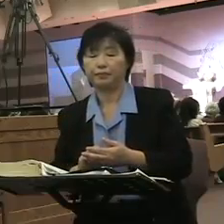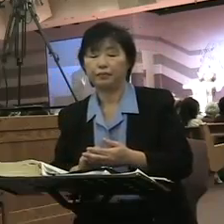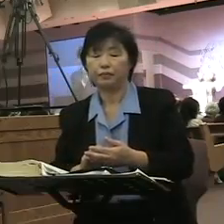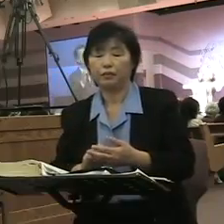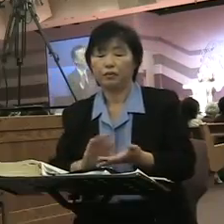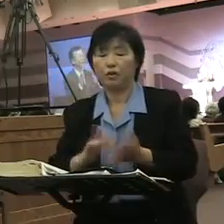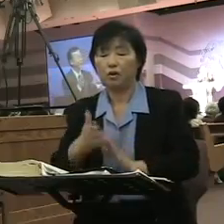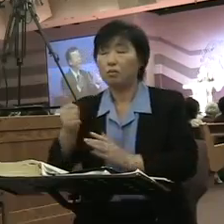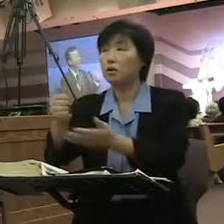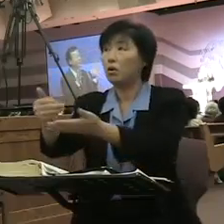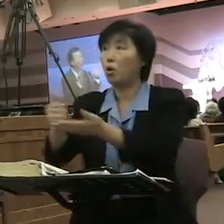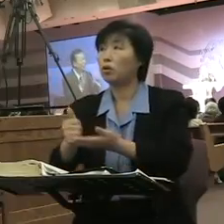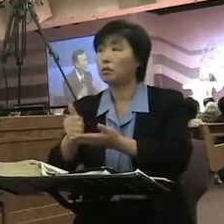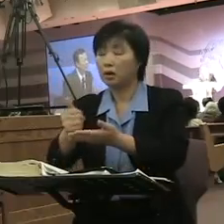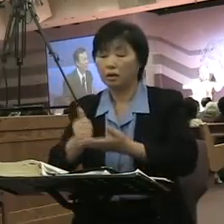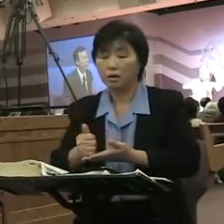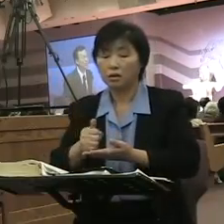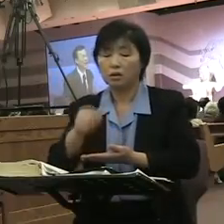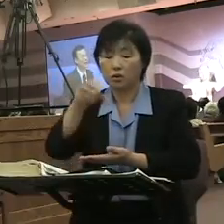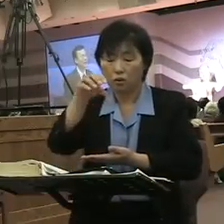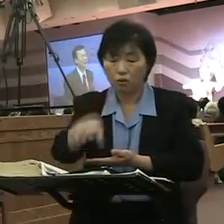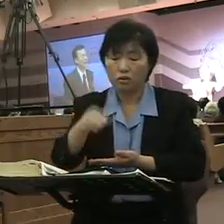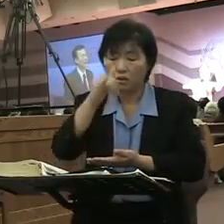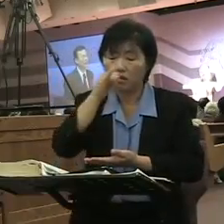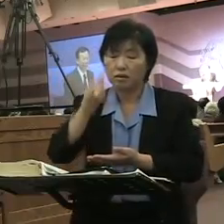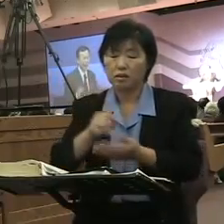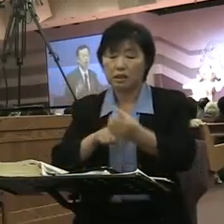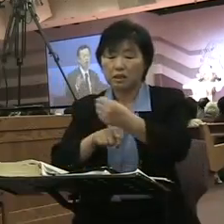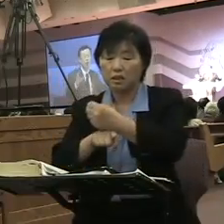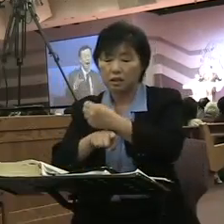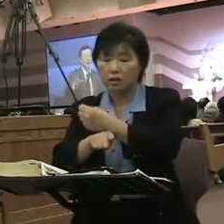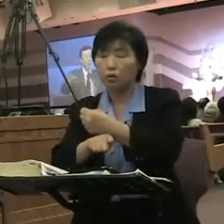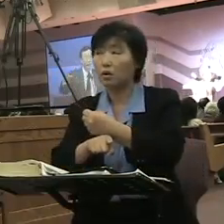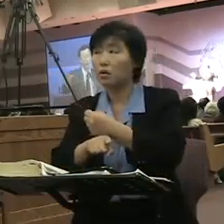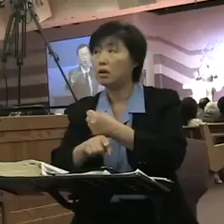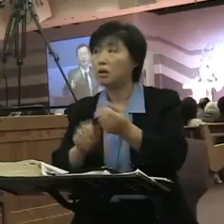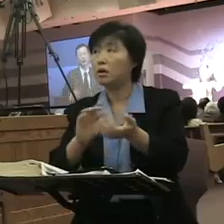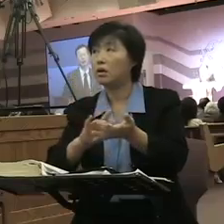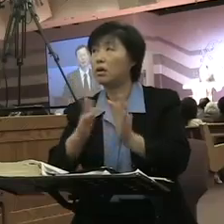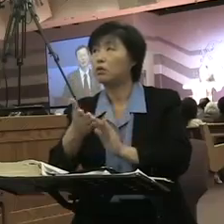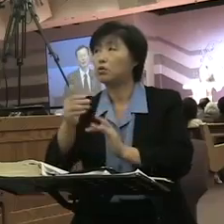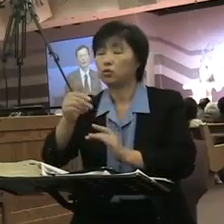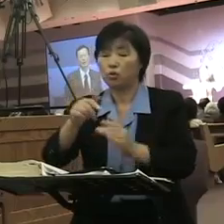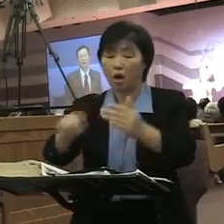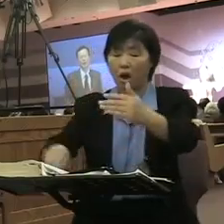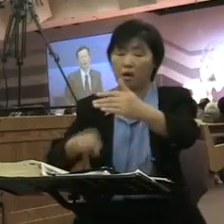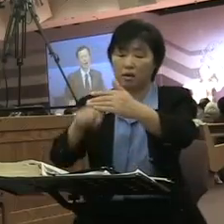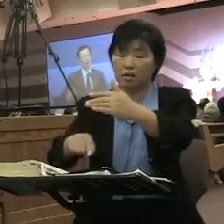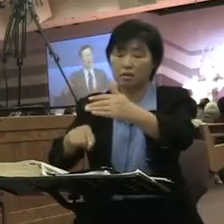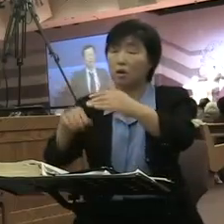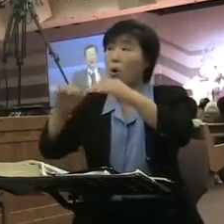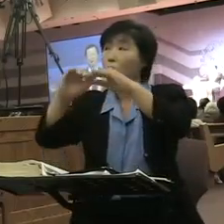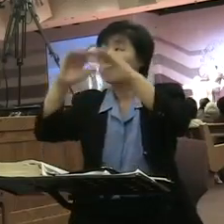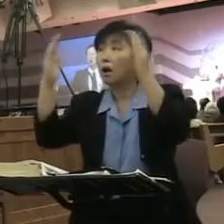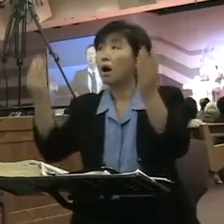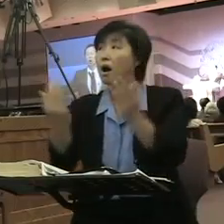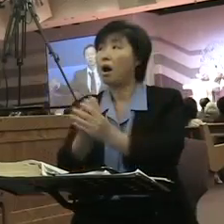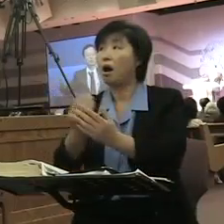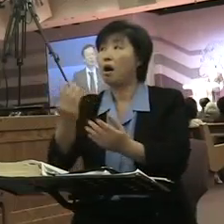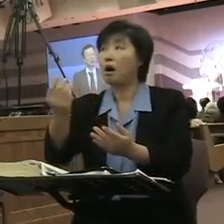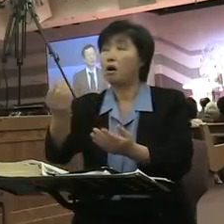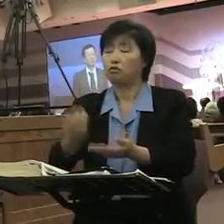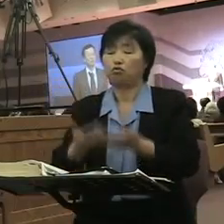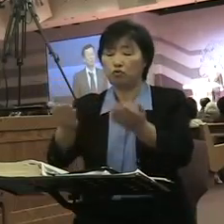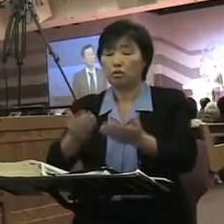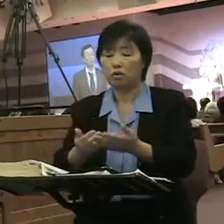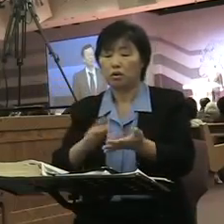여러분, 예수님을 영접해야 되는 일이 거기 있어요. 이유가 예수 안에서 다 주신다는 겁니다. 예수님 밖에서는